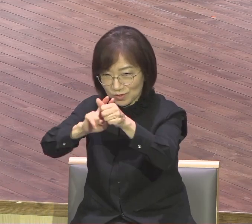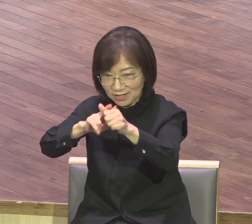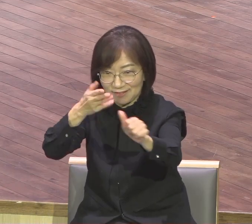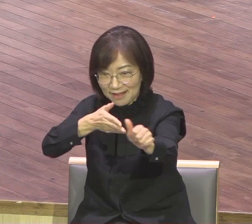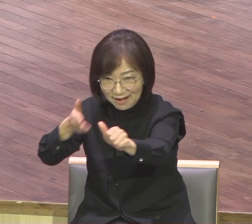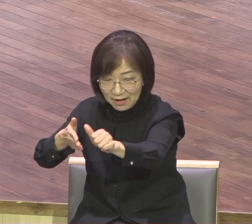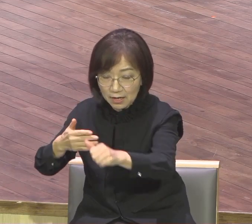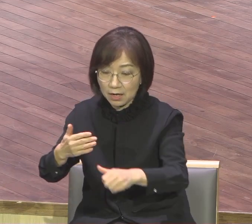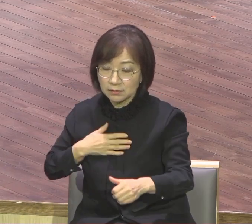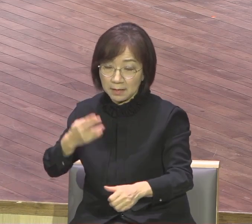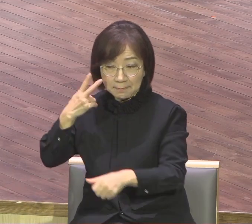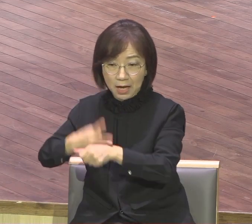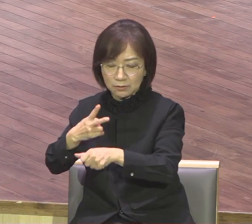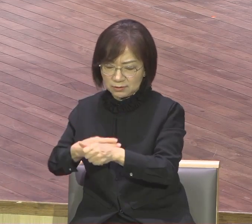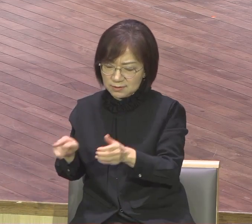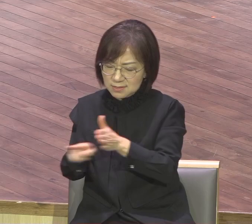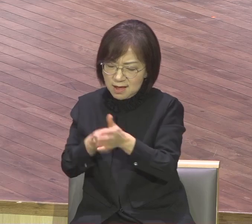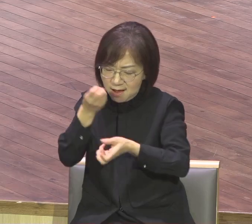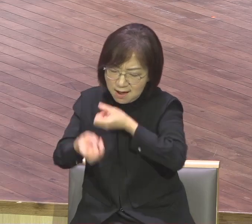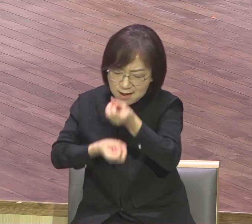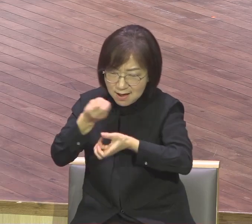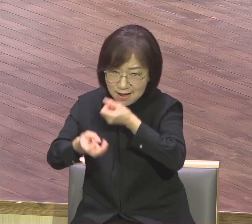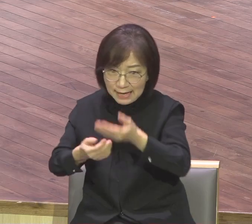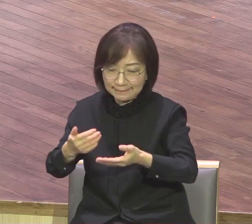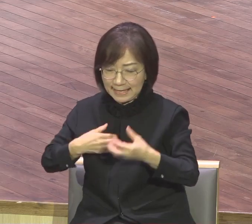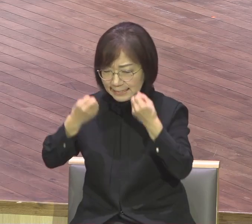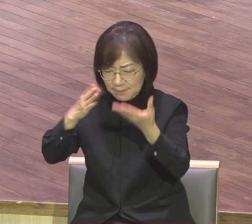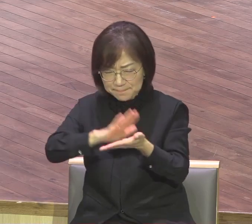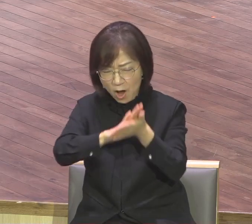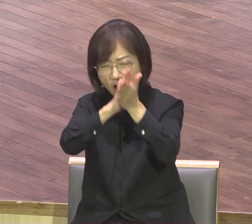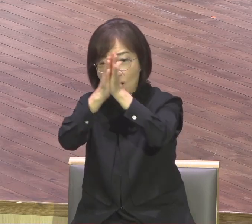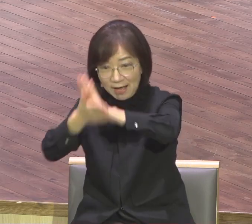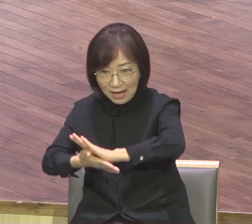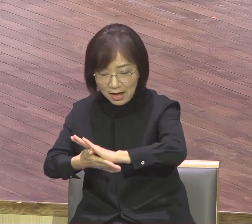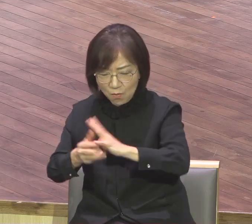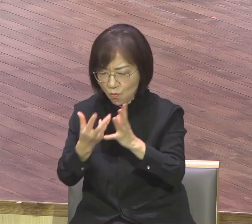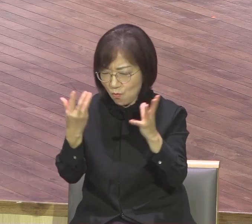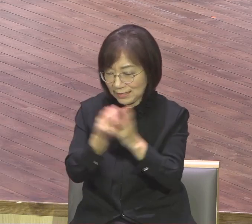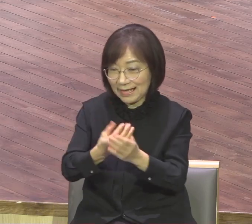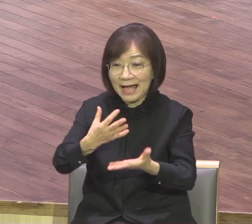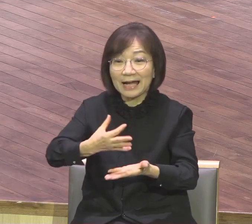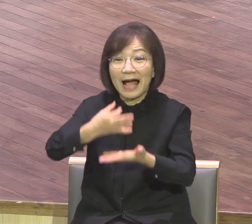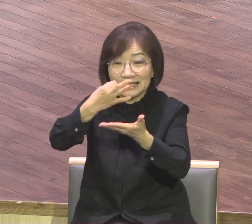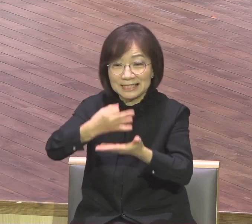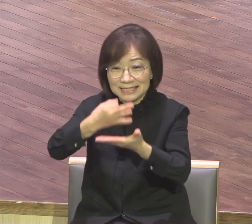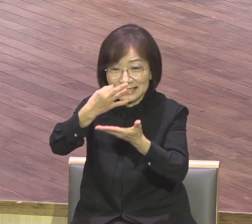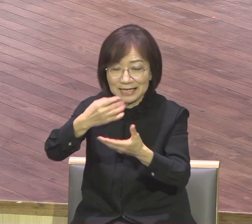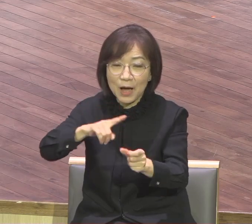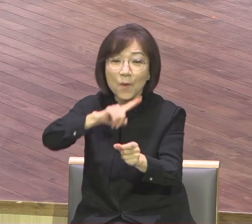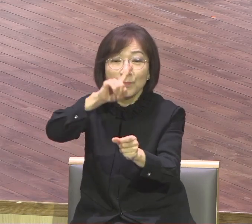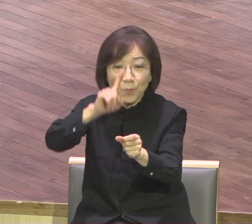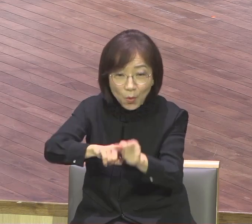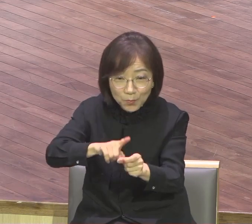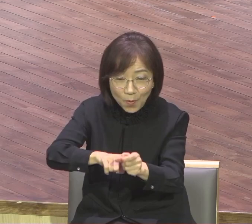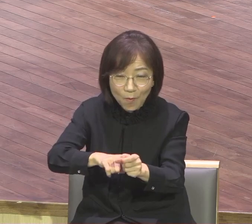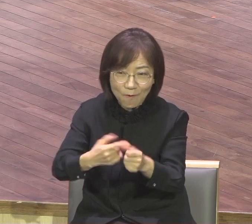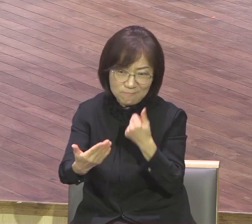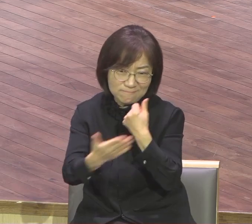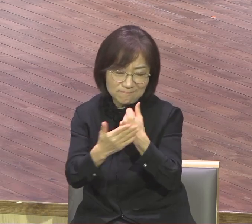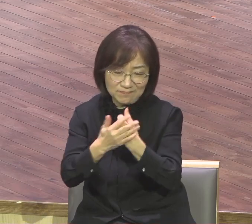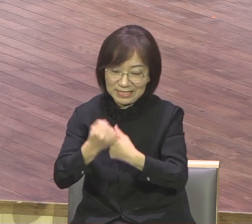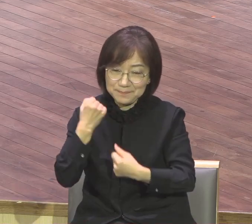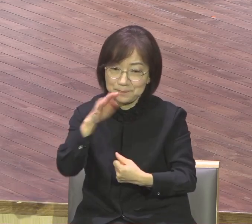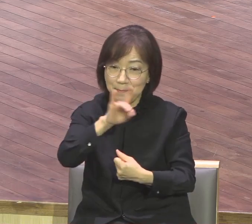간증하면서 새롭게 창조된 이 인생의 가치, 이 절대 목표, 절대 배경을 쫙 언급한 것입니다. Por eso